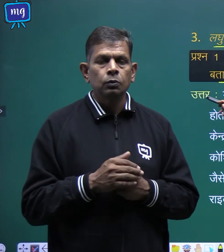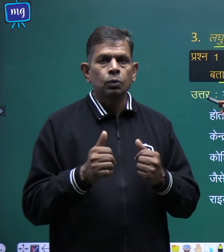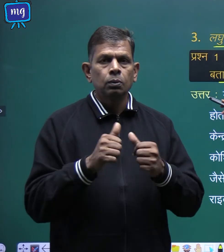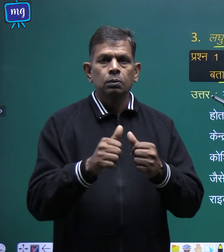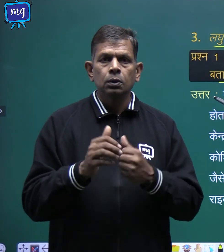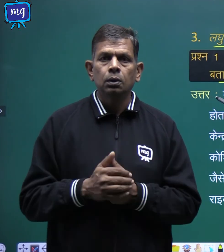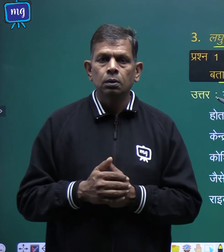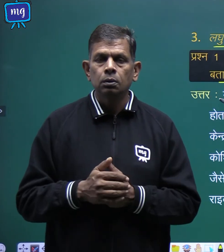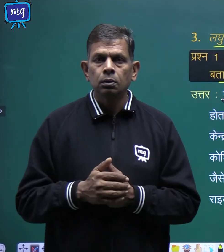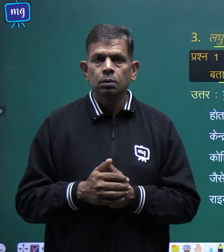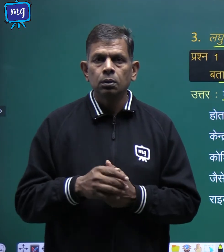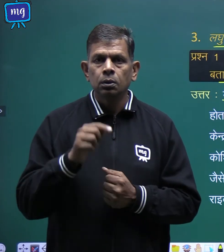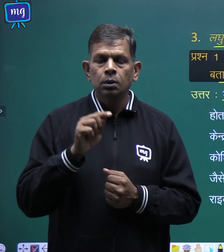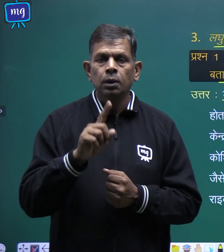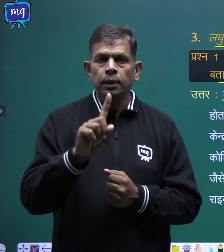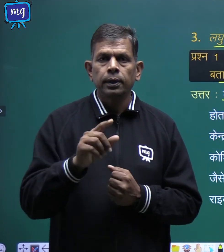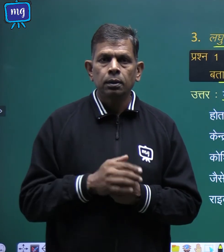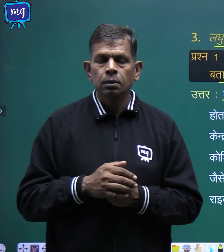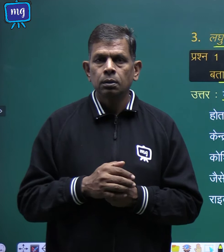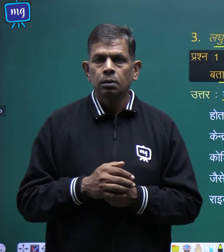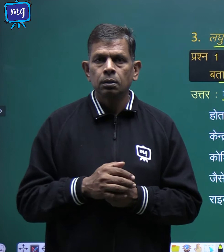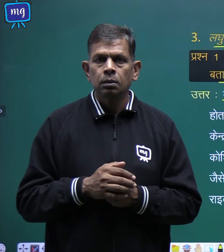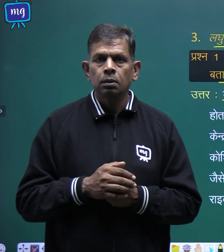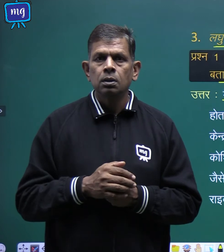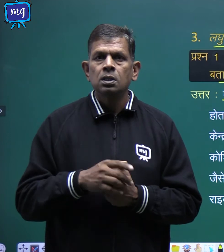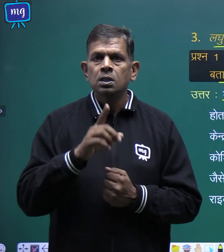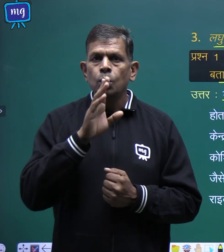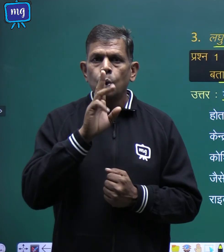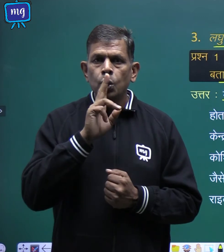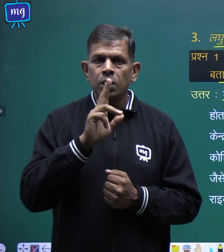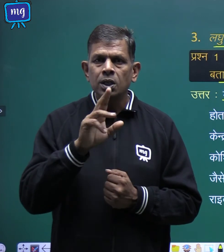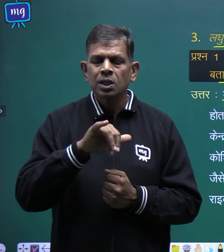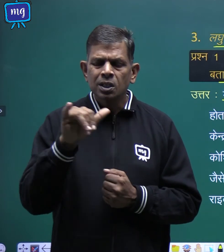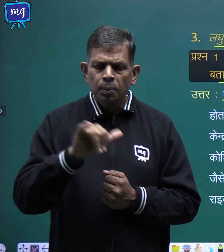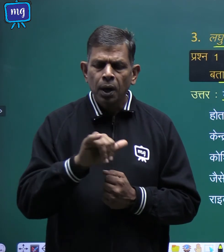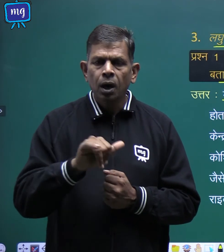उत्तर, यह एक जेली जैसा